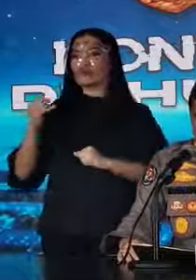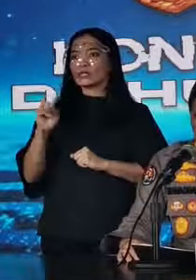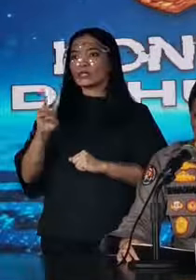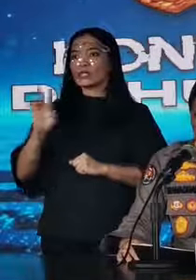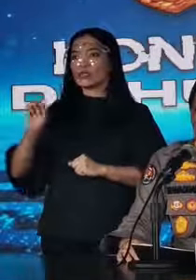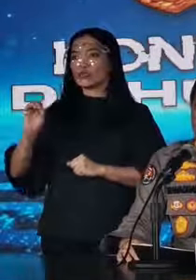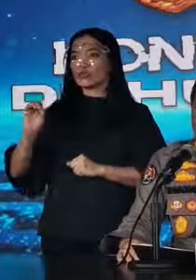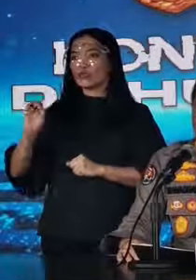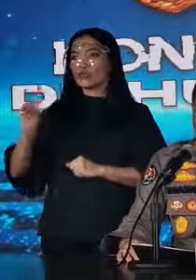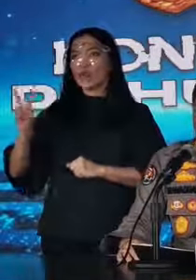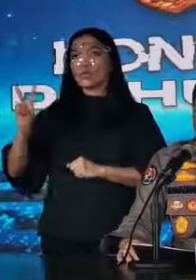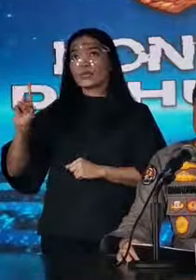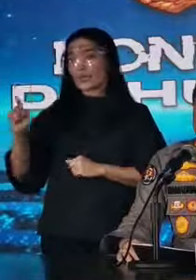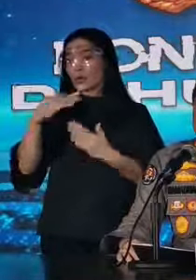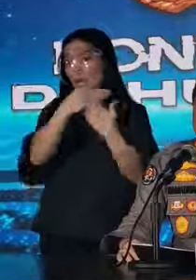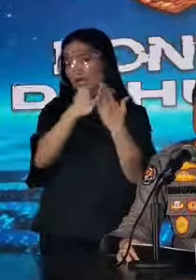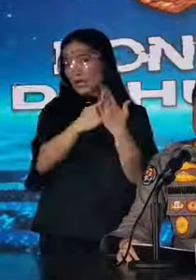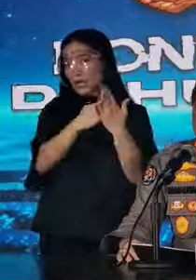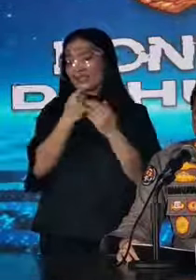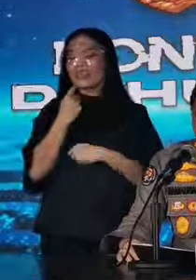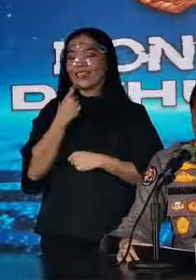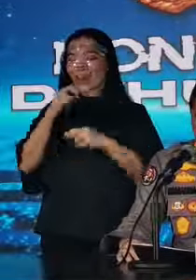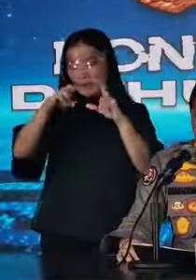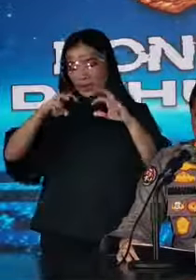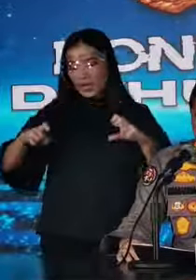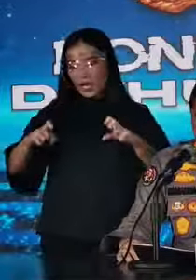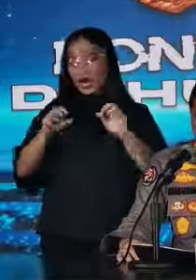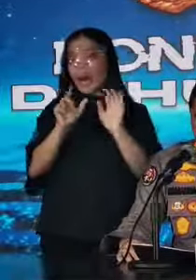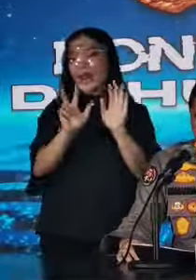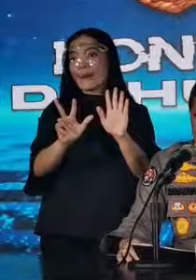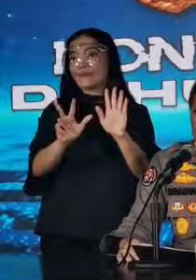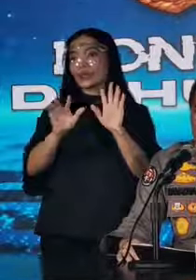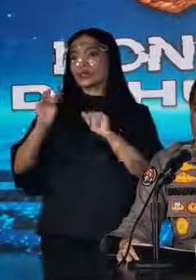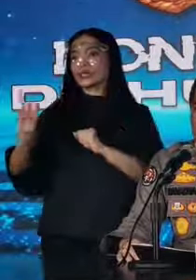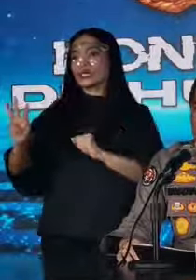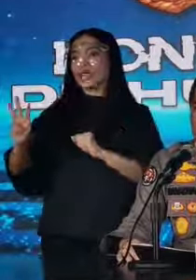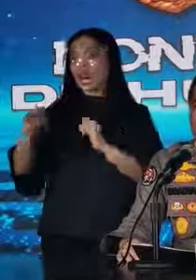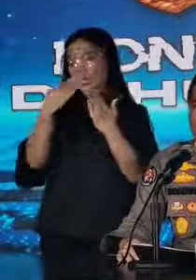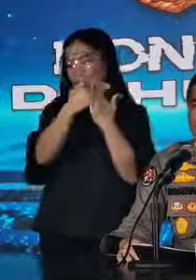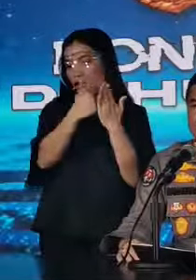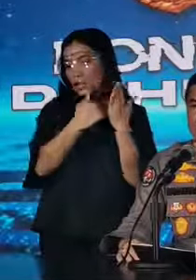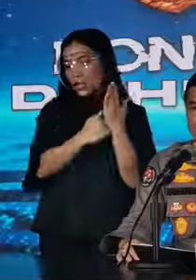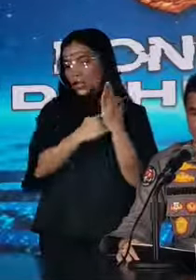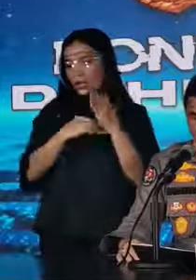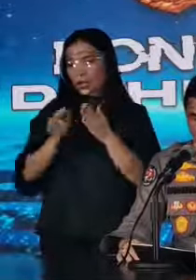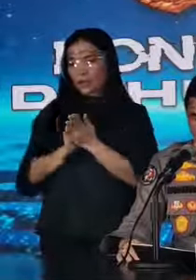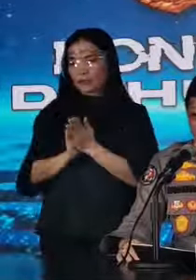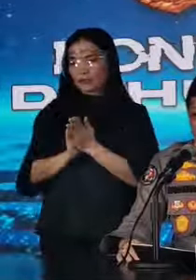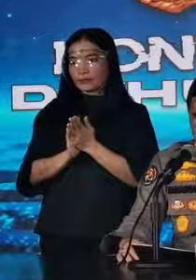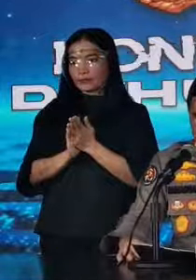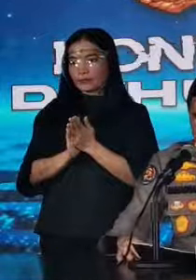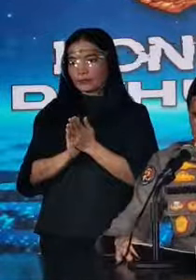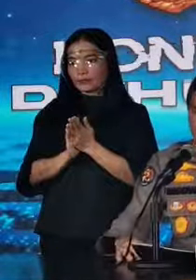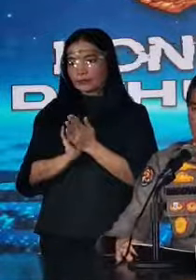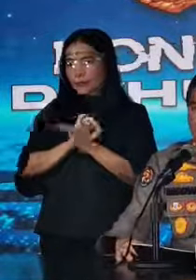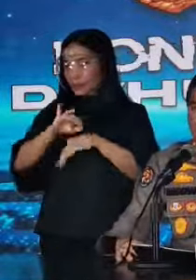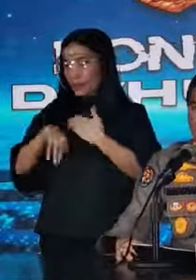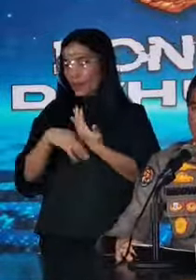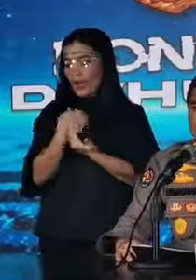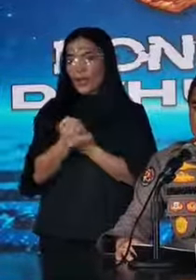2021, kegiatan penyelidikan sebanyak 83 kegiatan dengan rincian